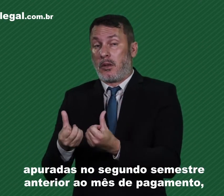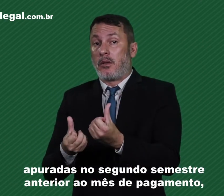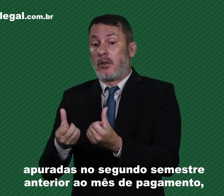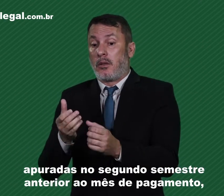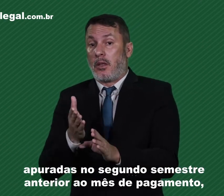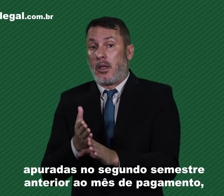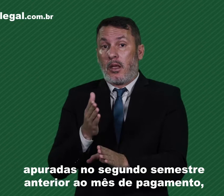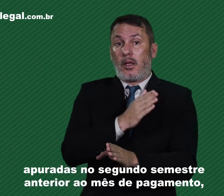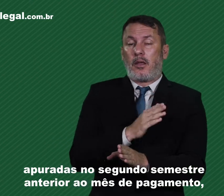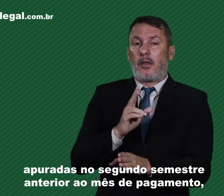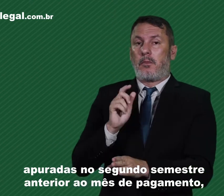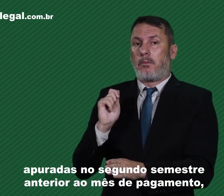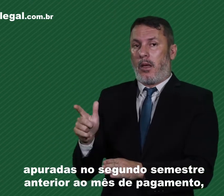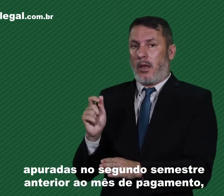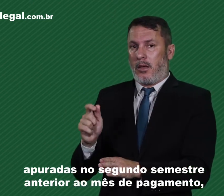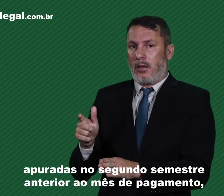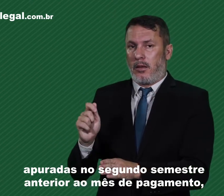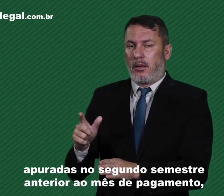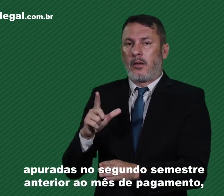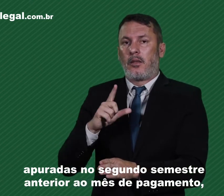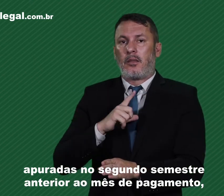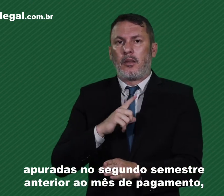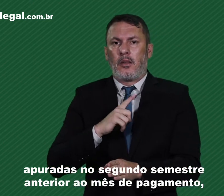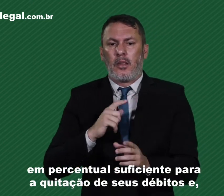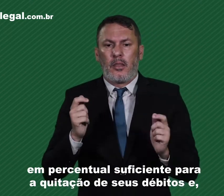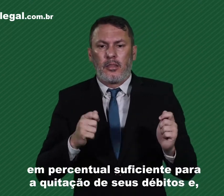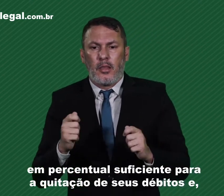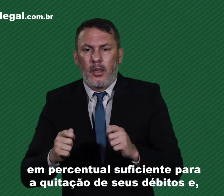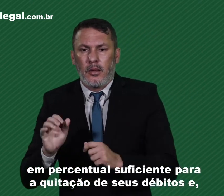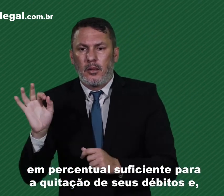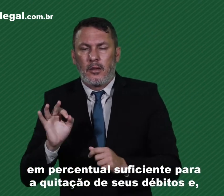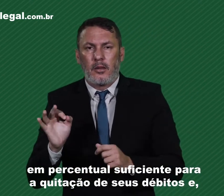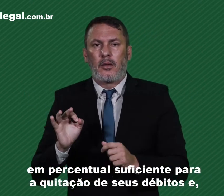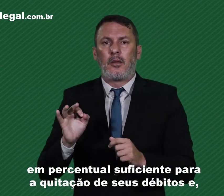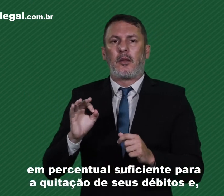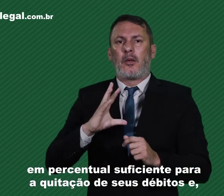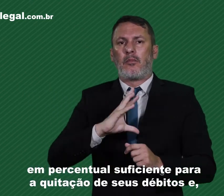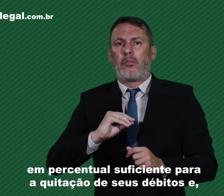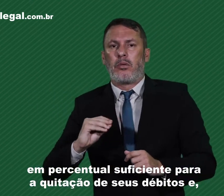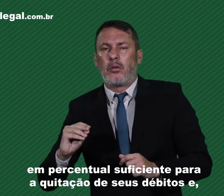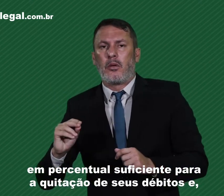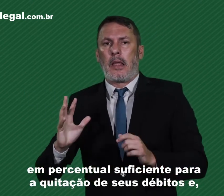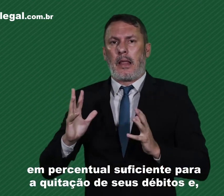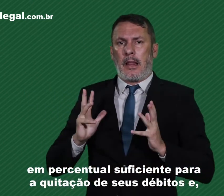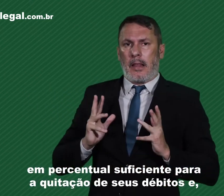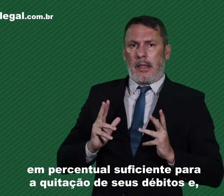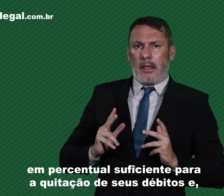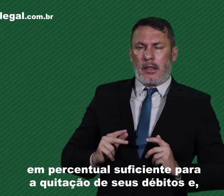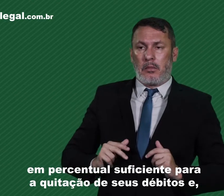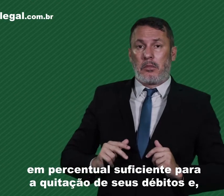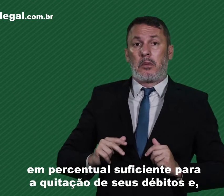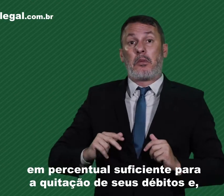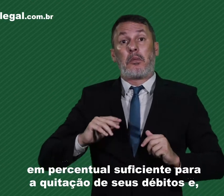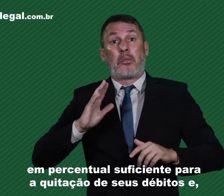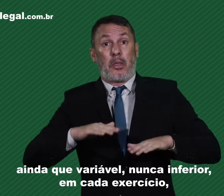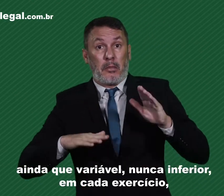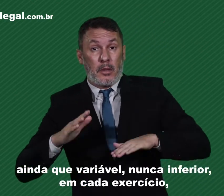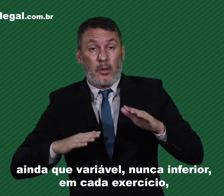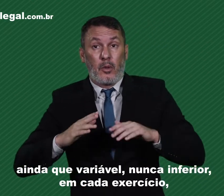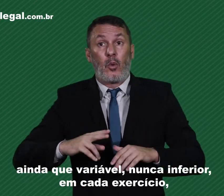segundo semestre anterior ao mês de pagamento em percentual suficiente para a quitação de seus débitos e ainda